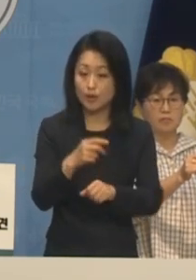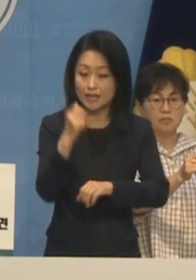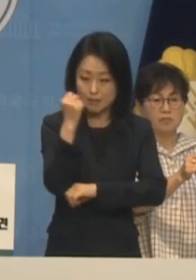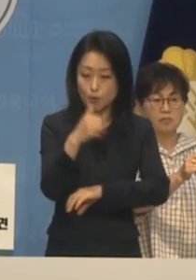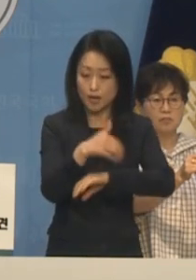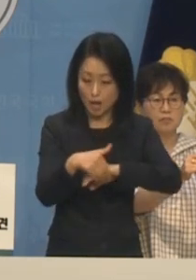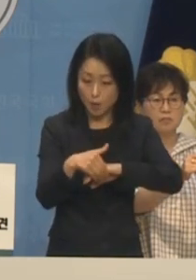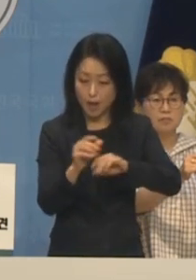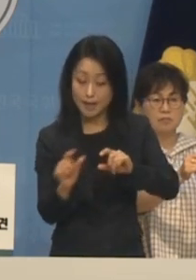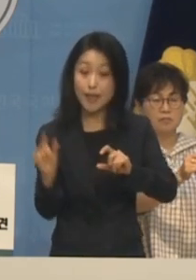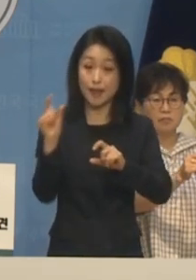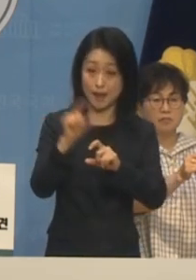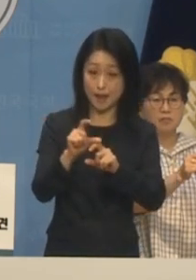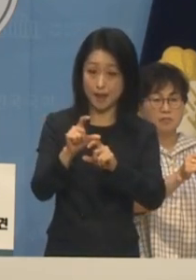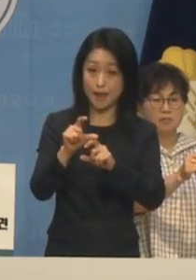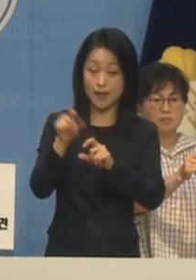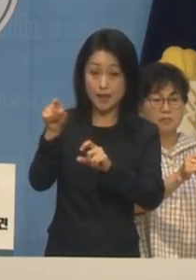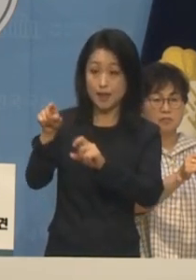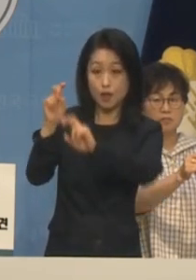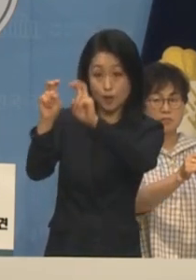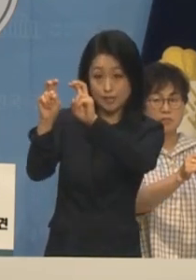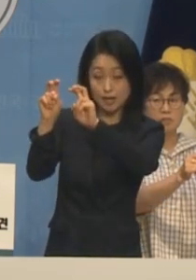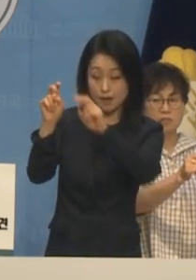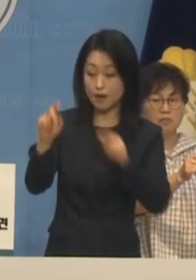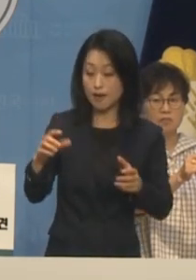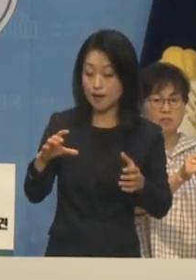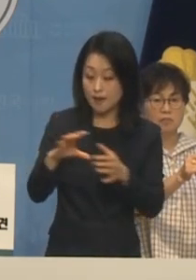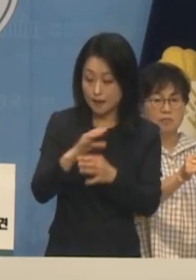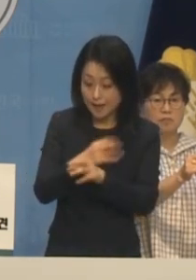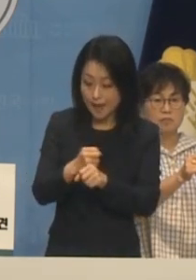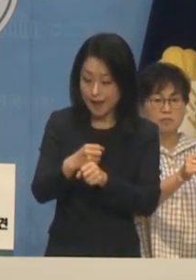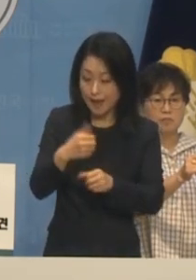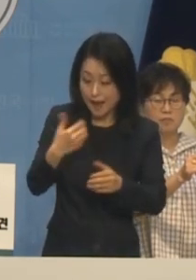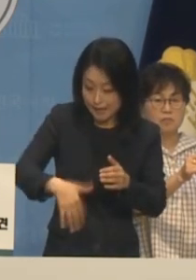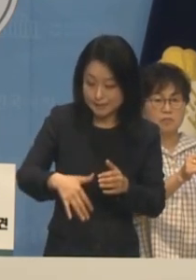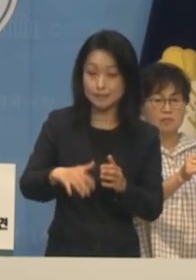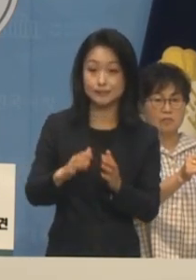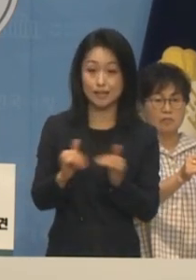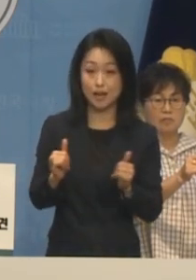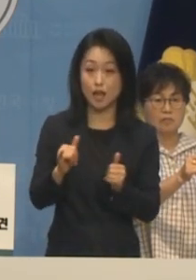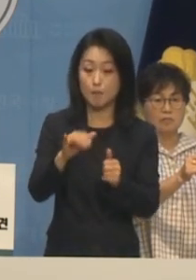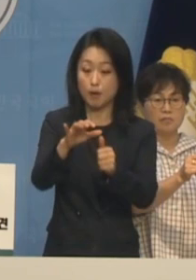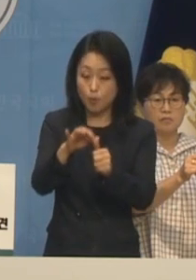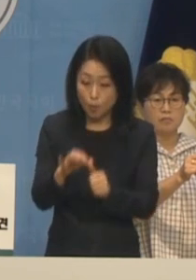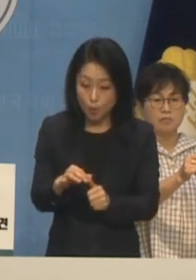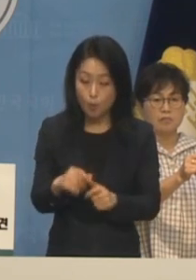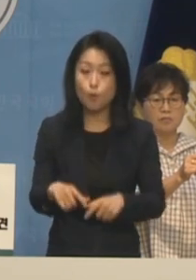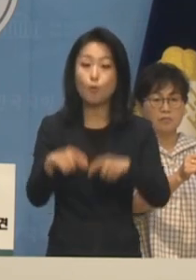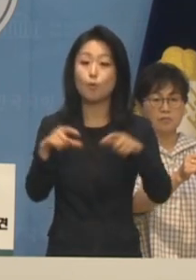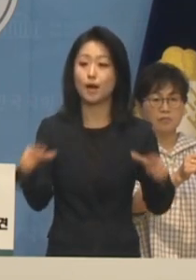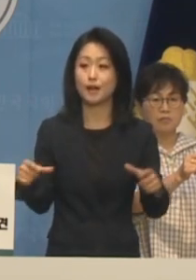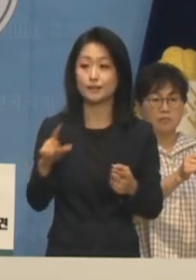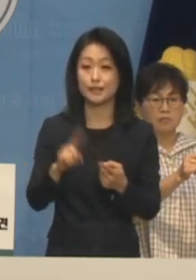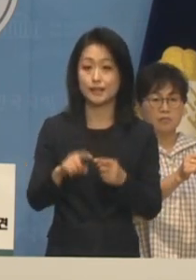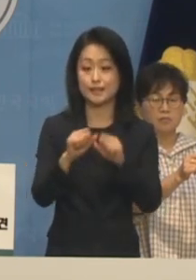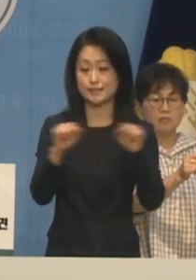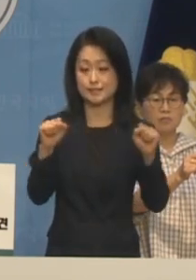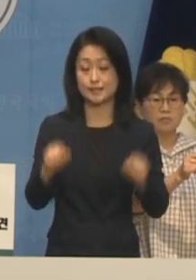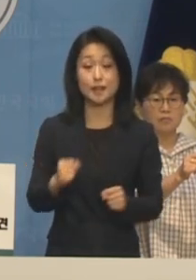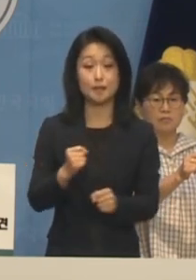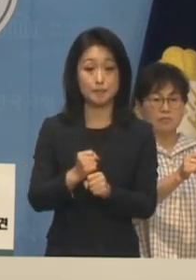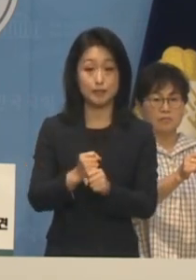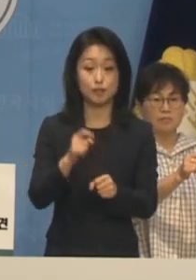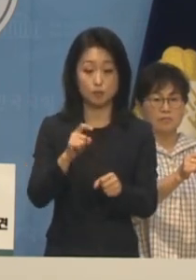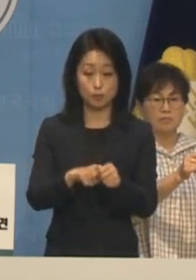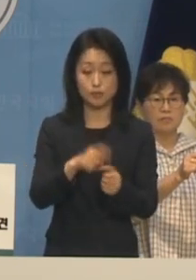내용에 제공기관과 근로계약을 맺지 못한 가사서비스 종사자의 고용 개선에 대해서도 기반 조성을 위한